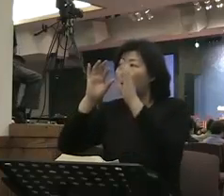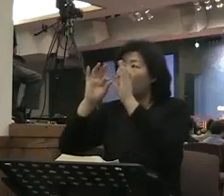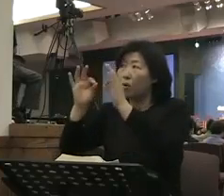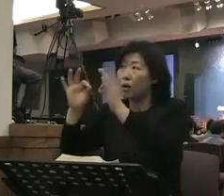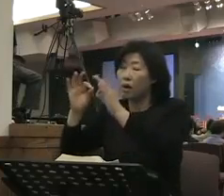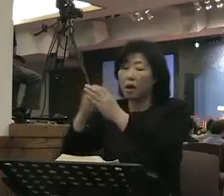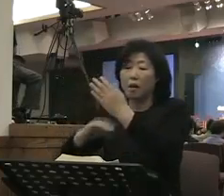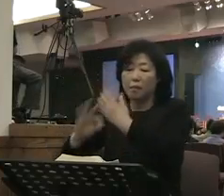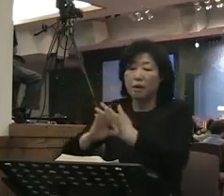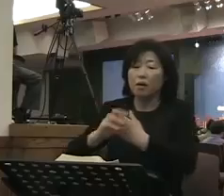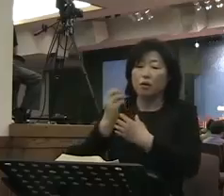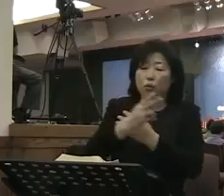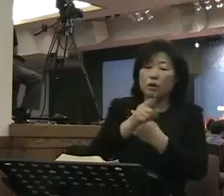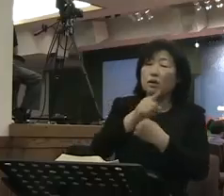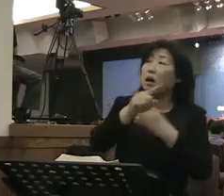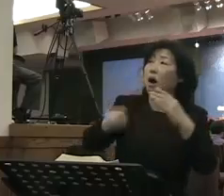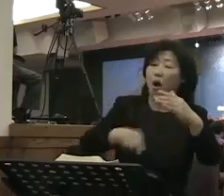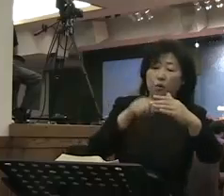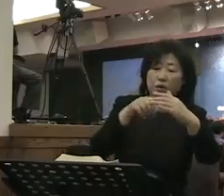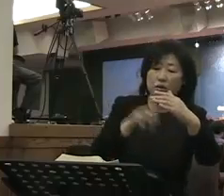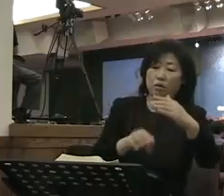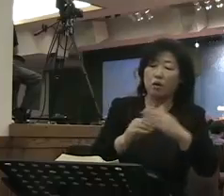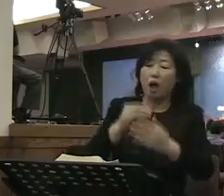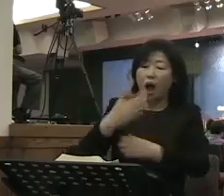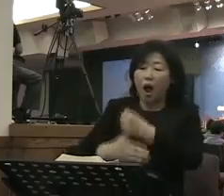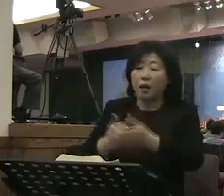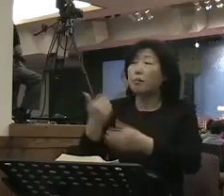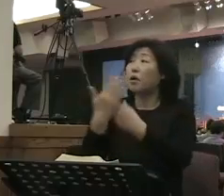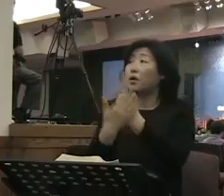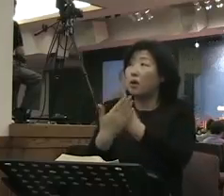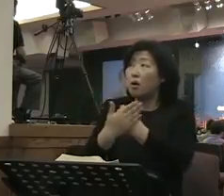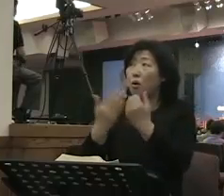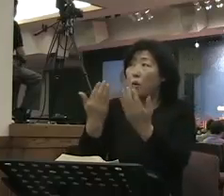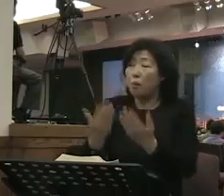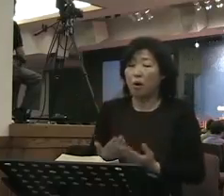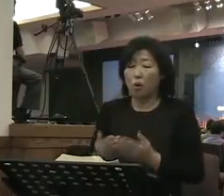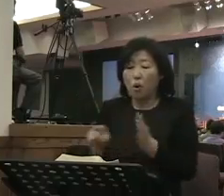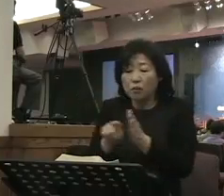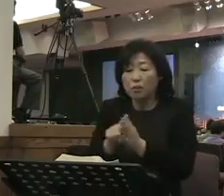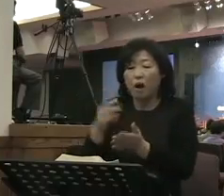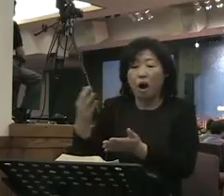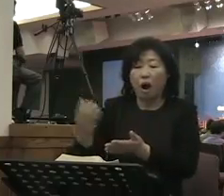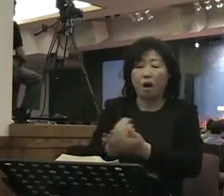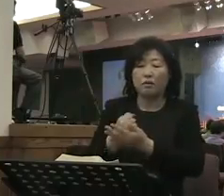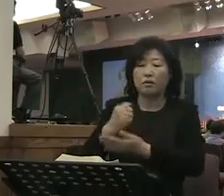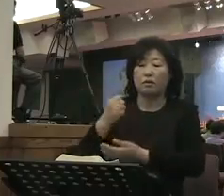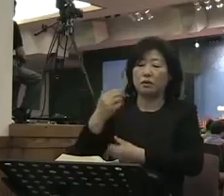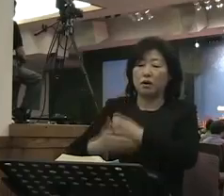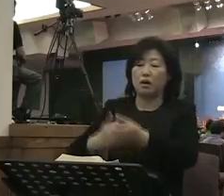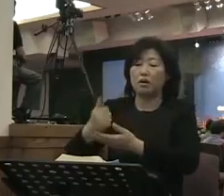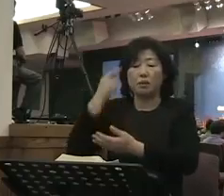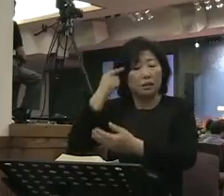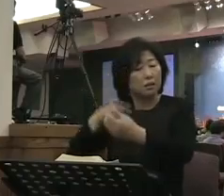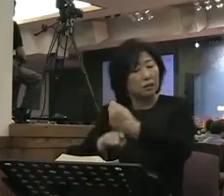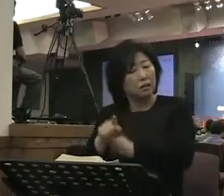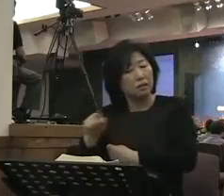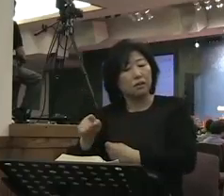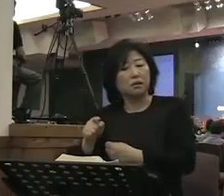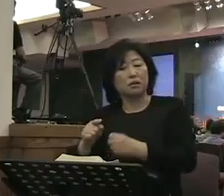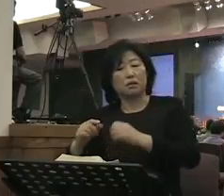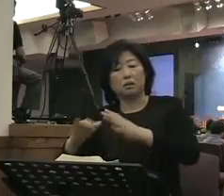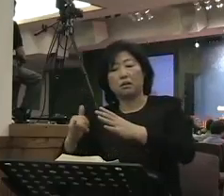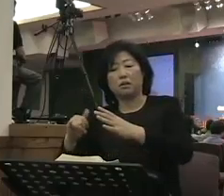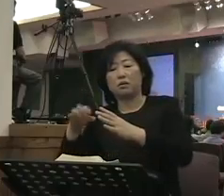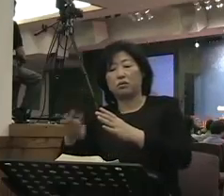하면은, 또한 그러한 가운데서도 하나님의 은혜를 받고 믿음을 가지고 하나님의 뜻을 그러한